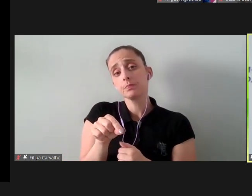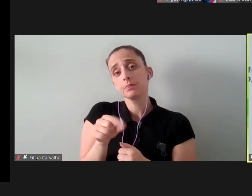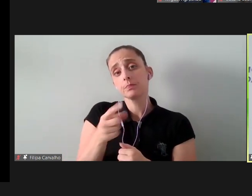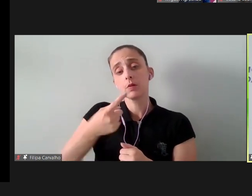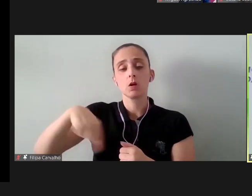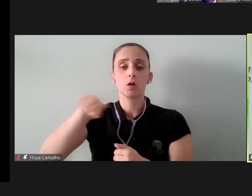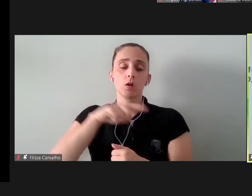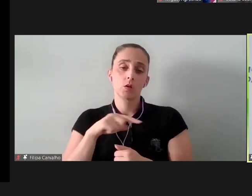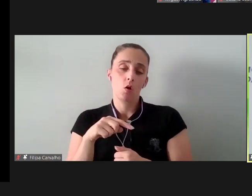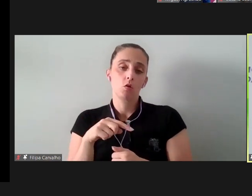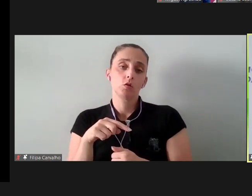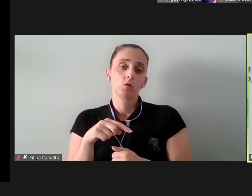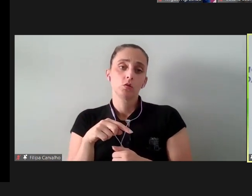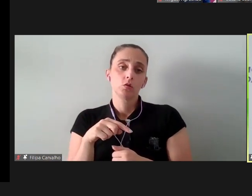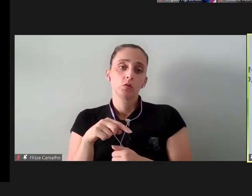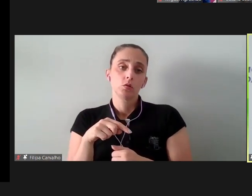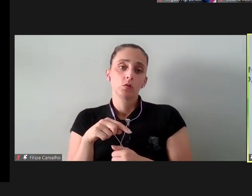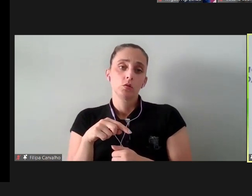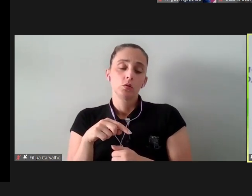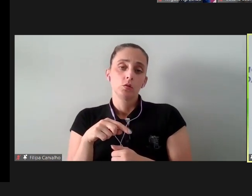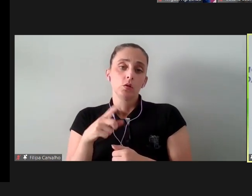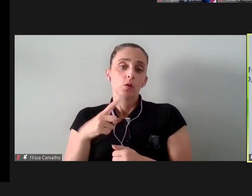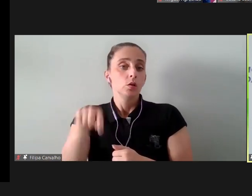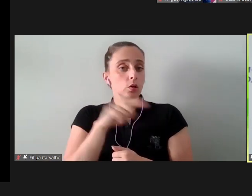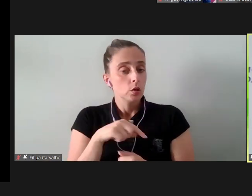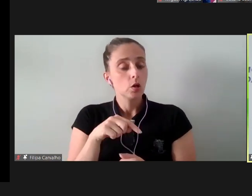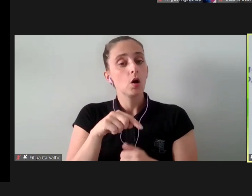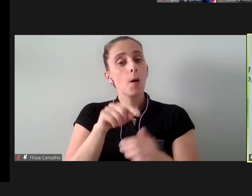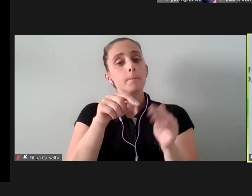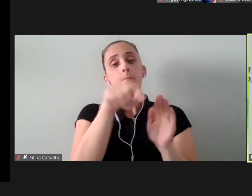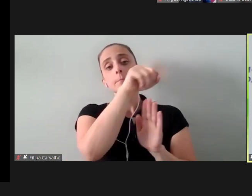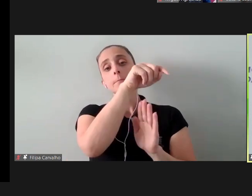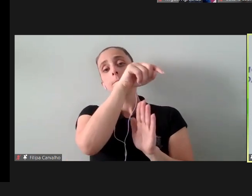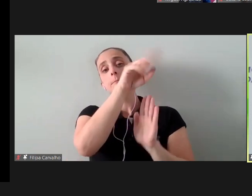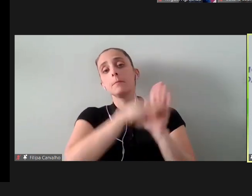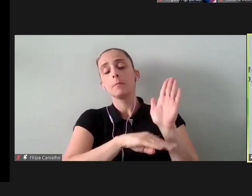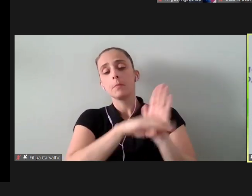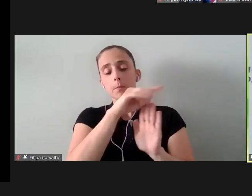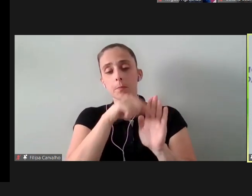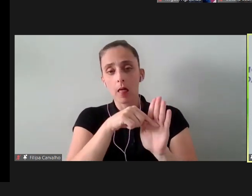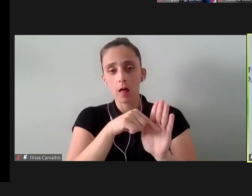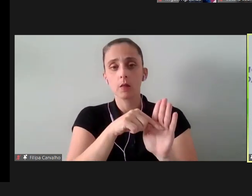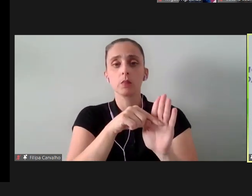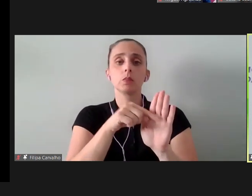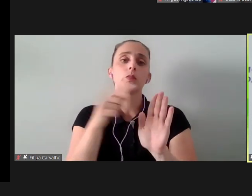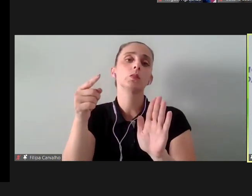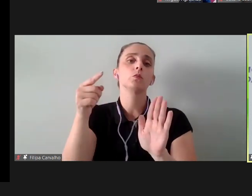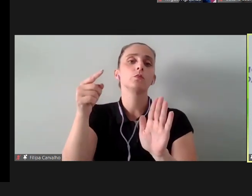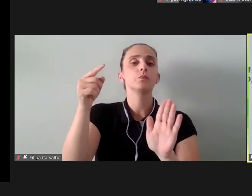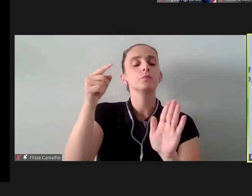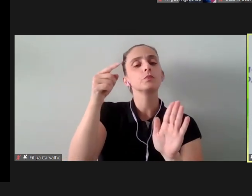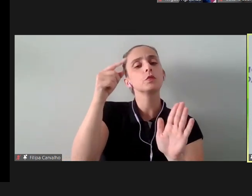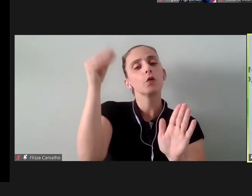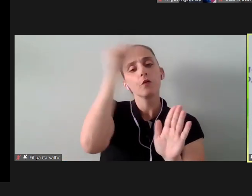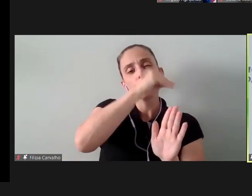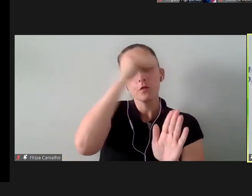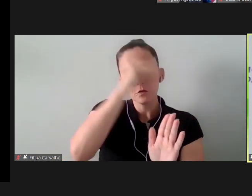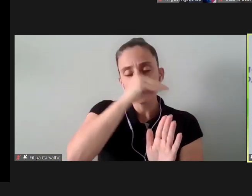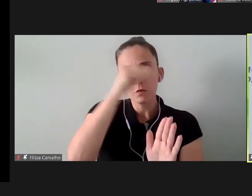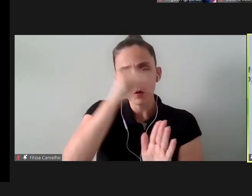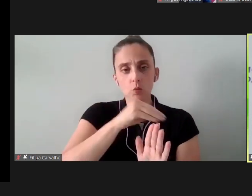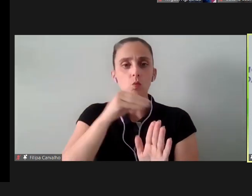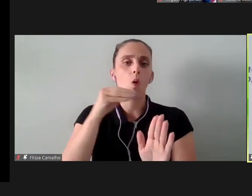temos, como eu já disse, vamos elaborar um plano de formação virtual e em rede para todos os funcionários